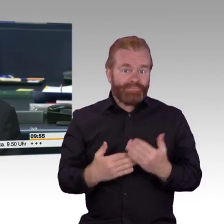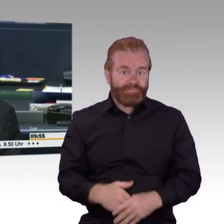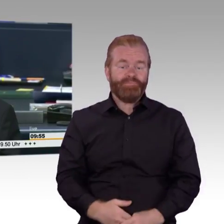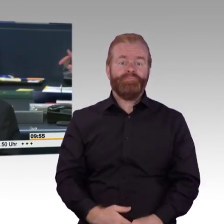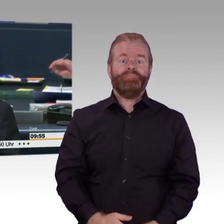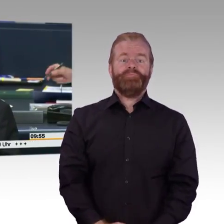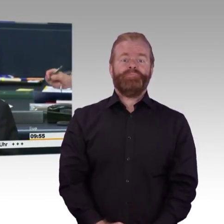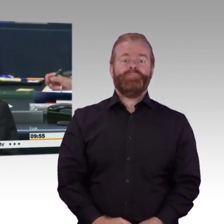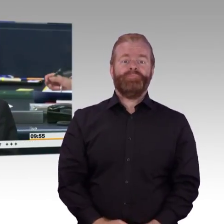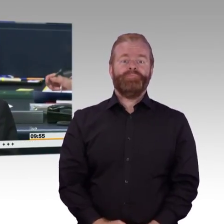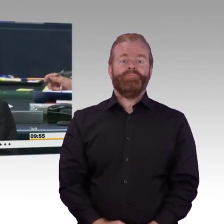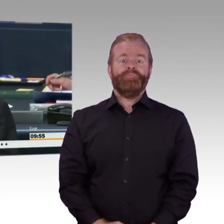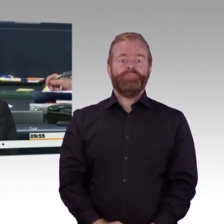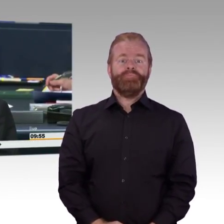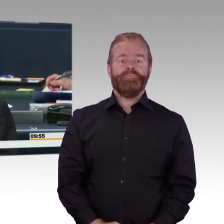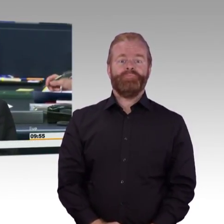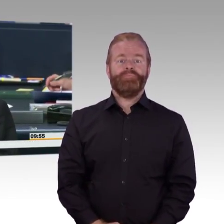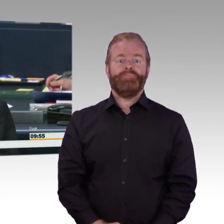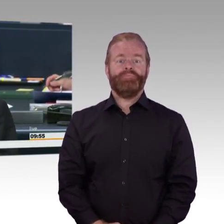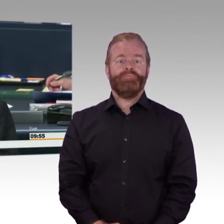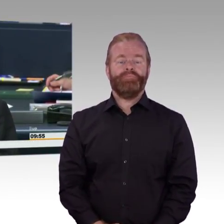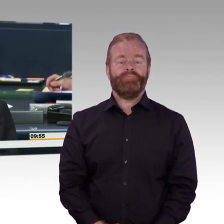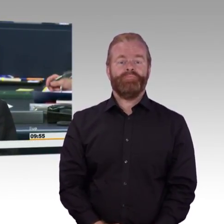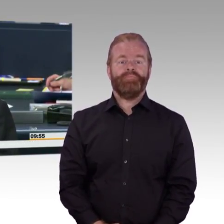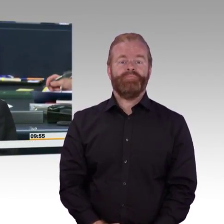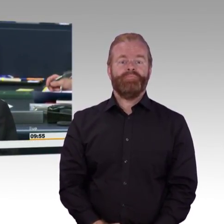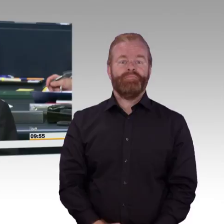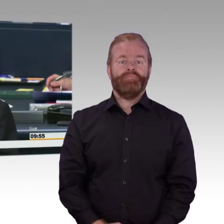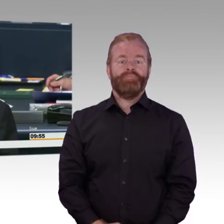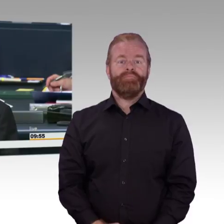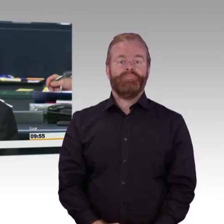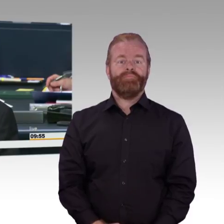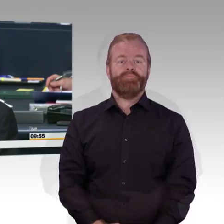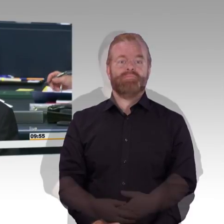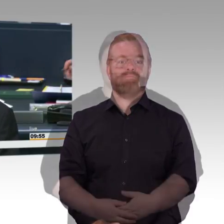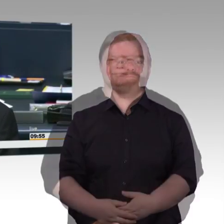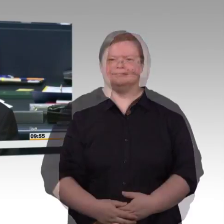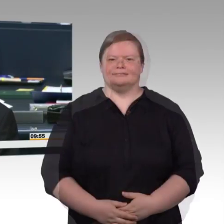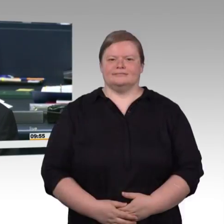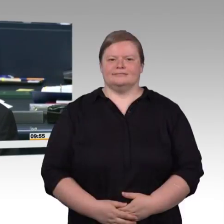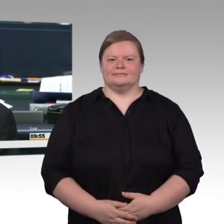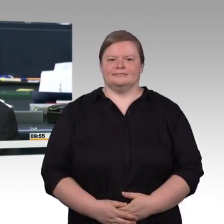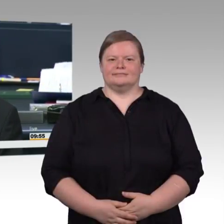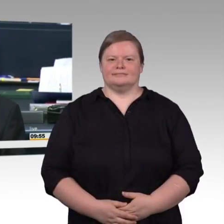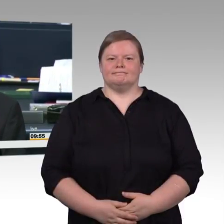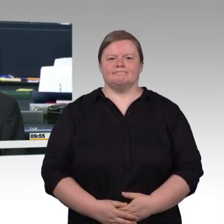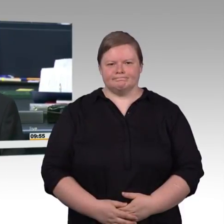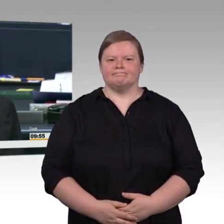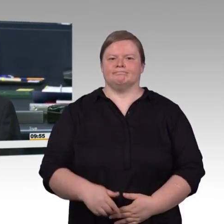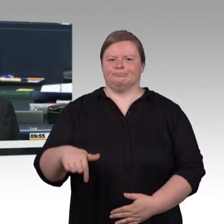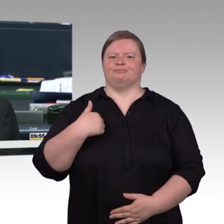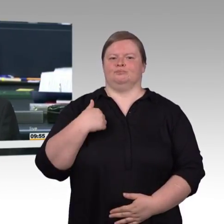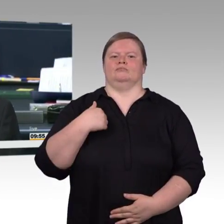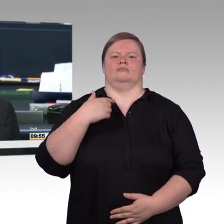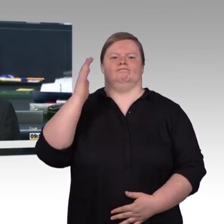CDU, CSU und SPD eingebrachten Gesetzentwurf zur Einführung einer zivilprozessualen Musterfeststellungsklage.